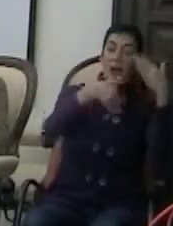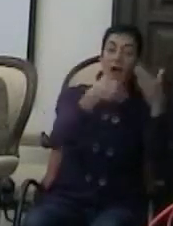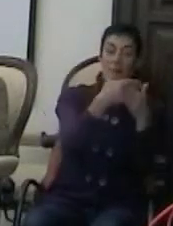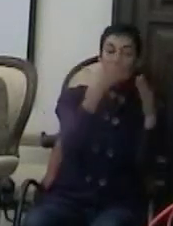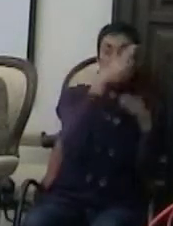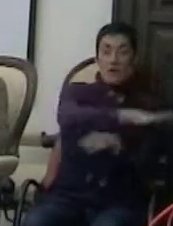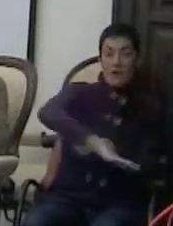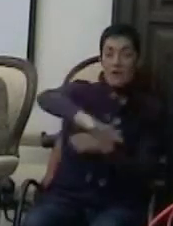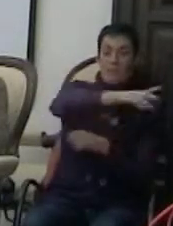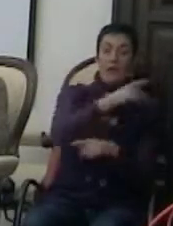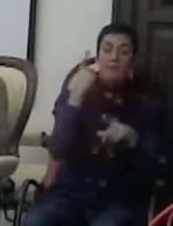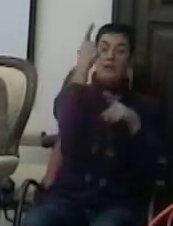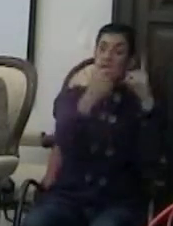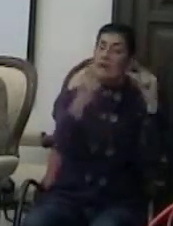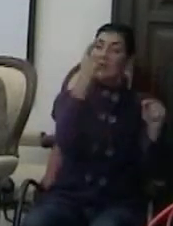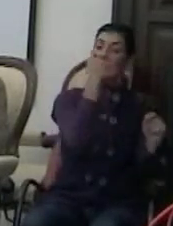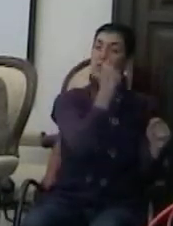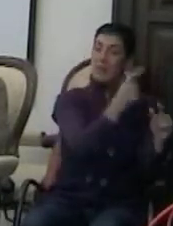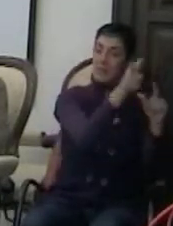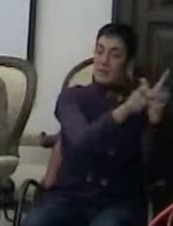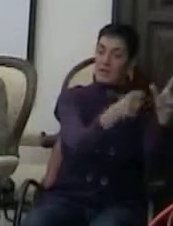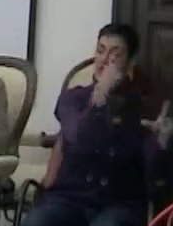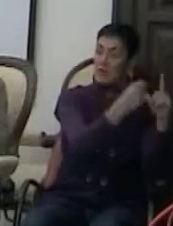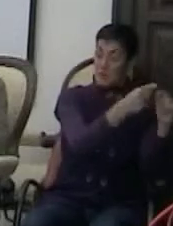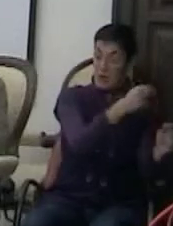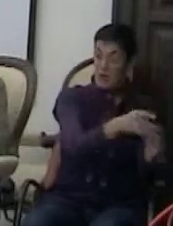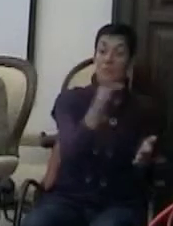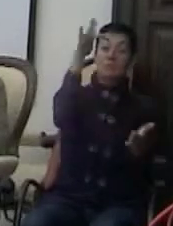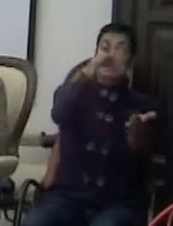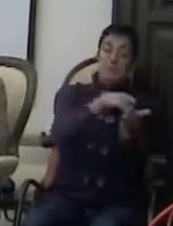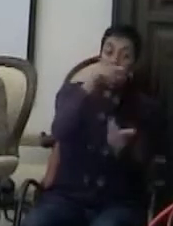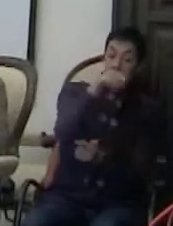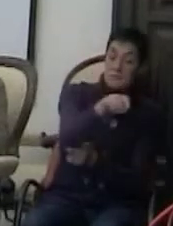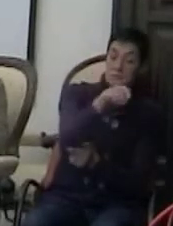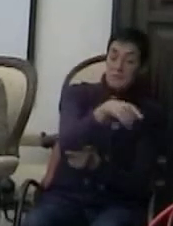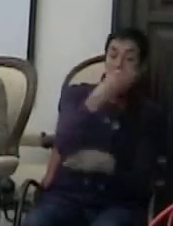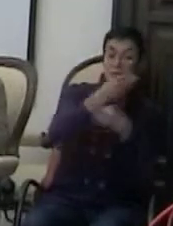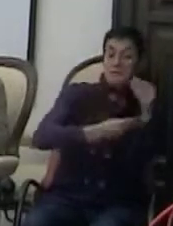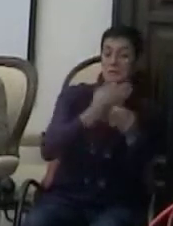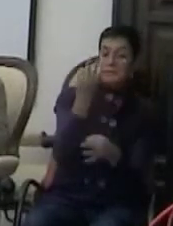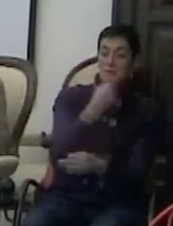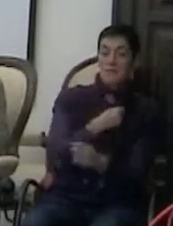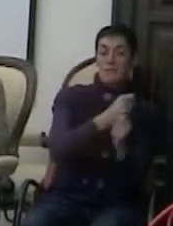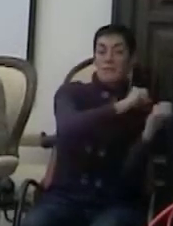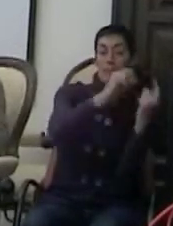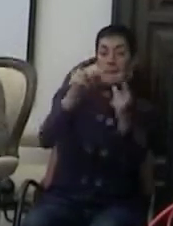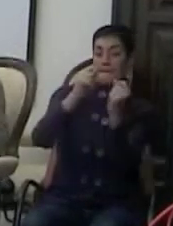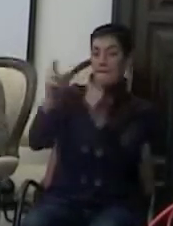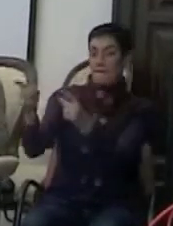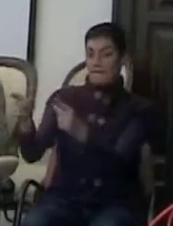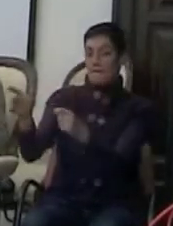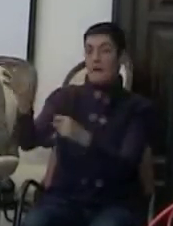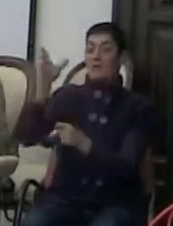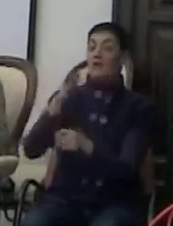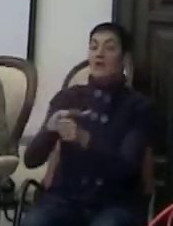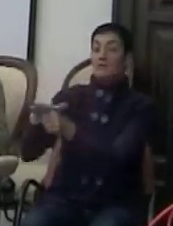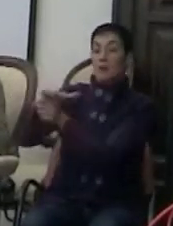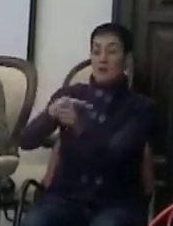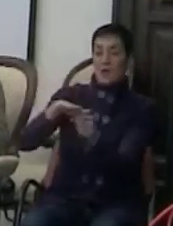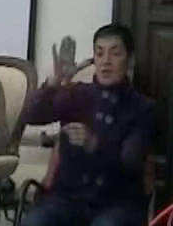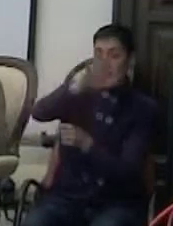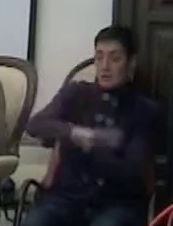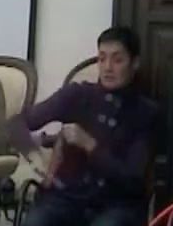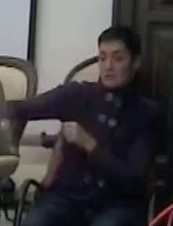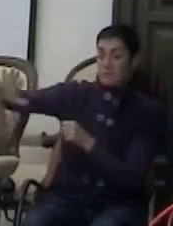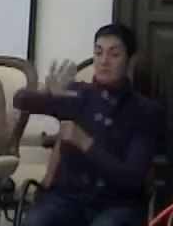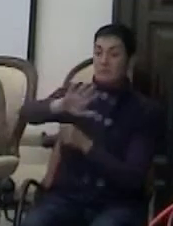alimentos. Una vez que llegan allí, se distribuyen por wilayas, que son las provincias, y de